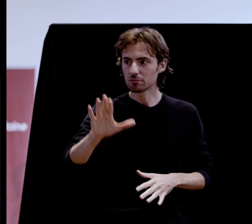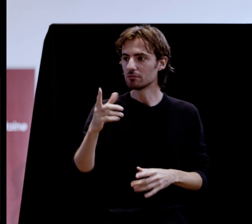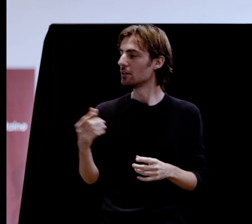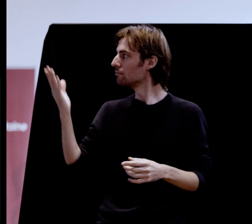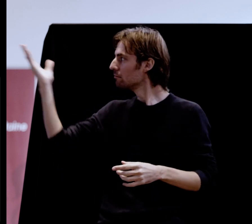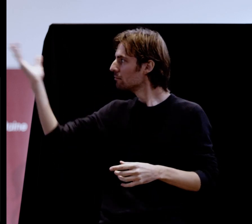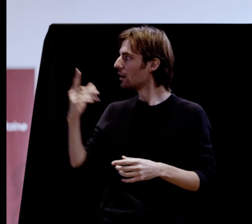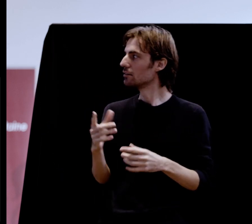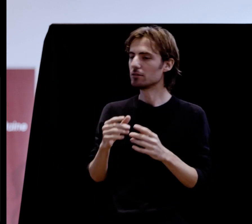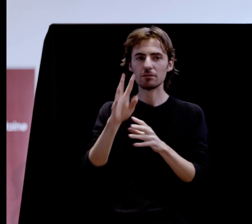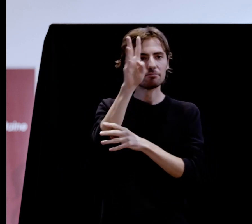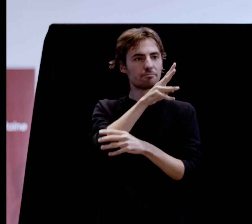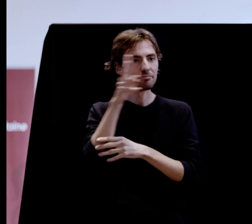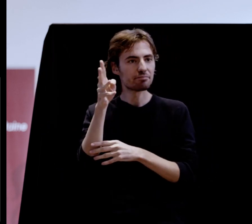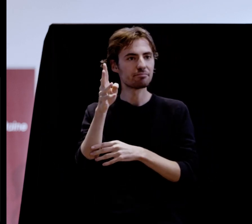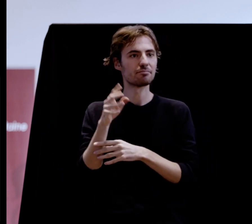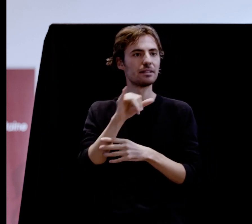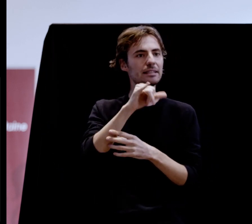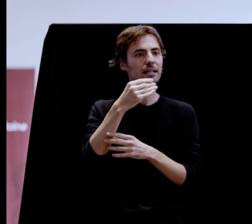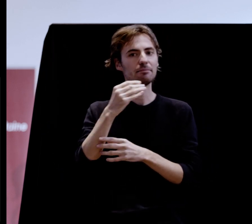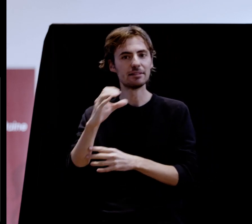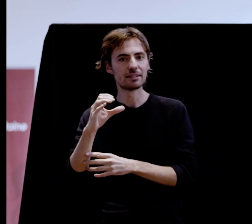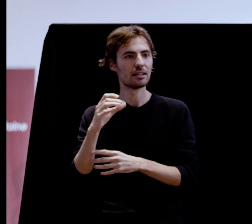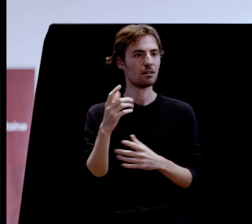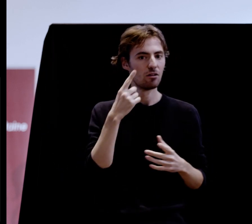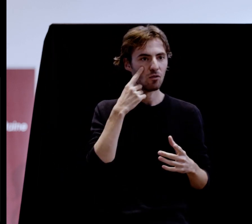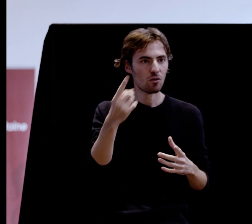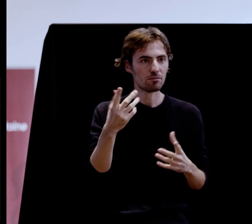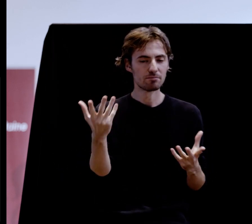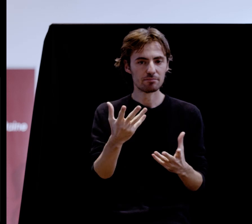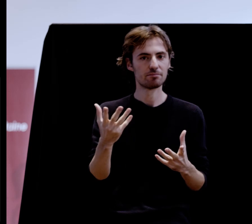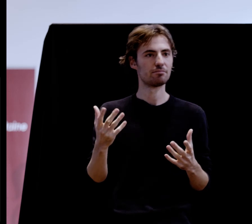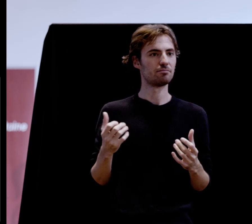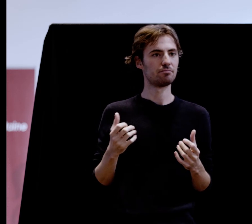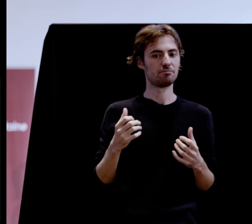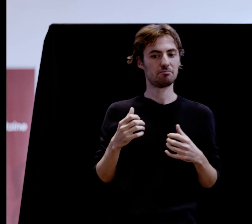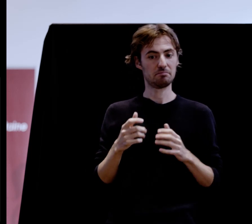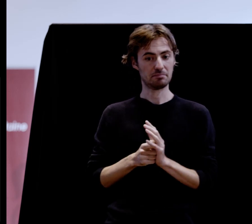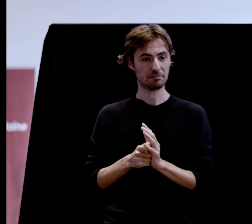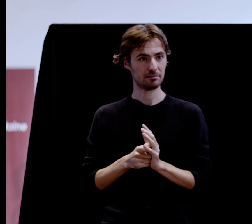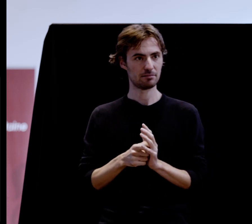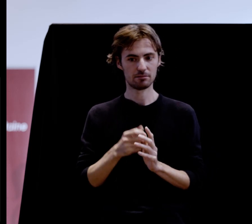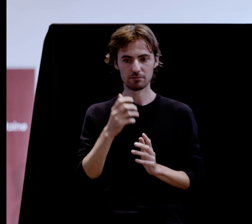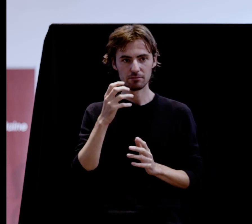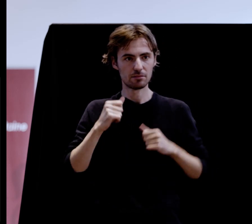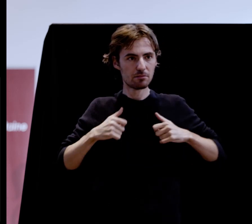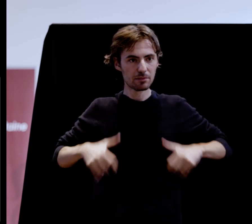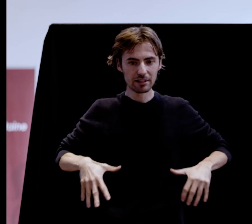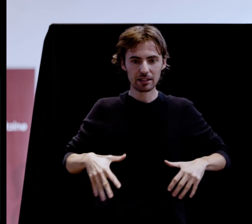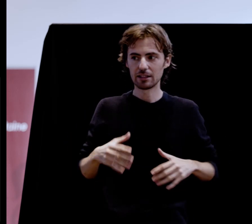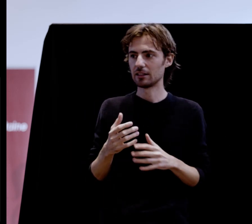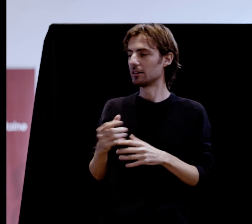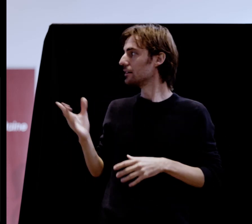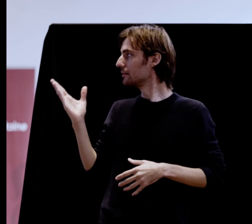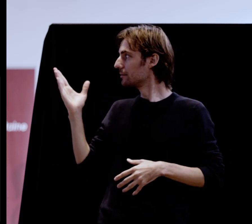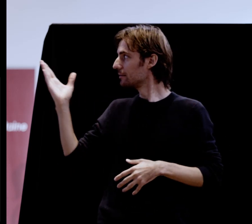corporelle. Vous voyez qu'à la puberté, ça augmente de façon importante. Il y a une augmentation à la fois de la masse maigre,